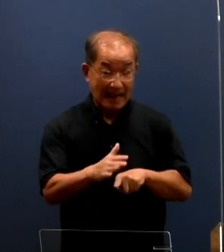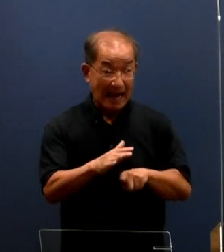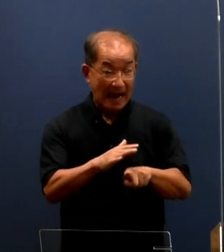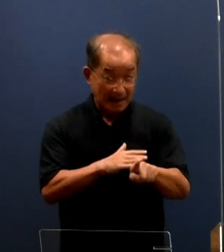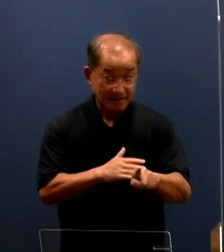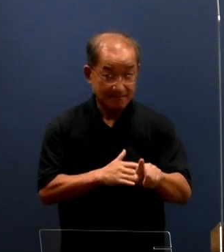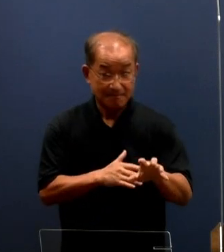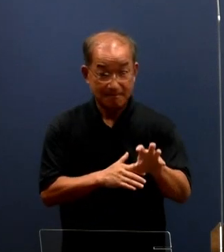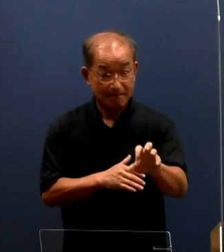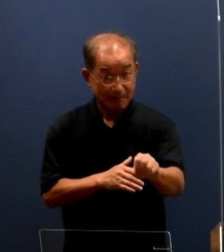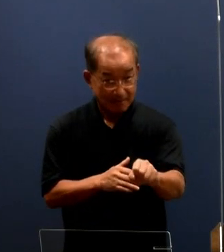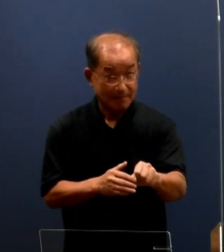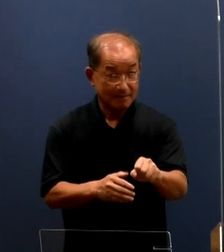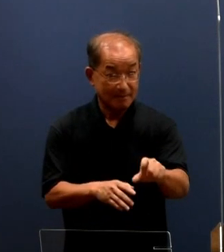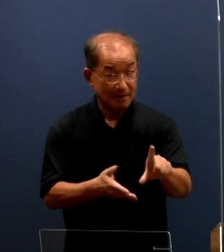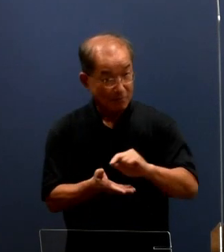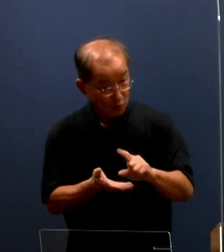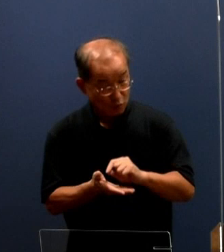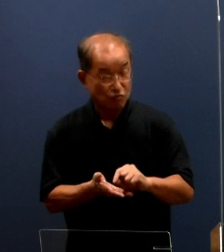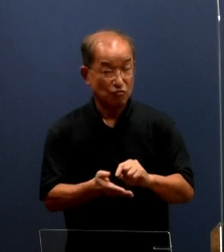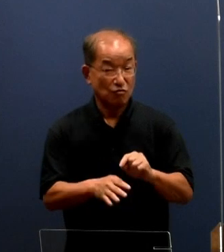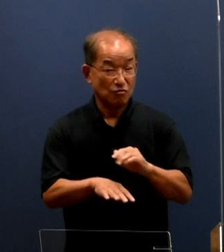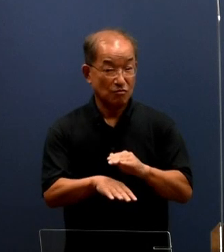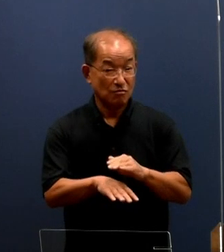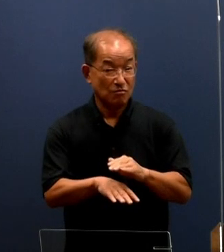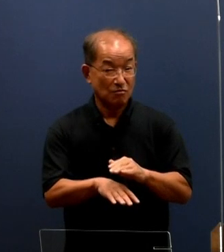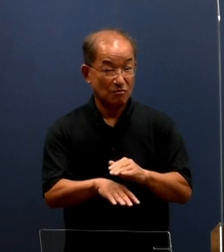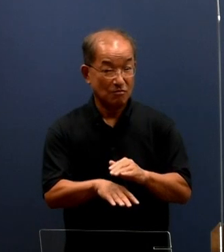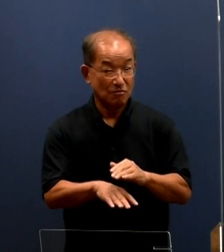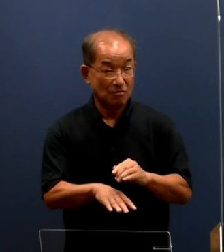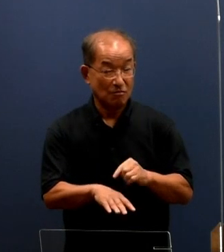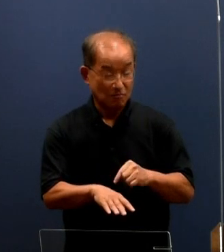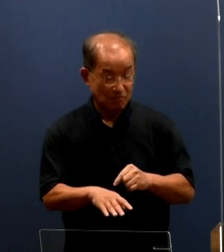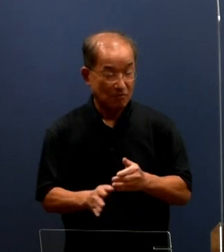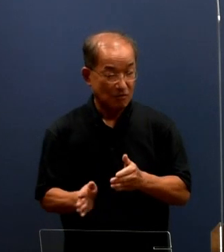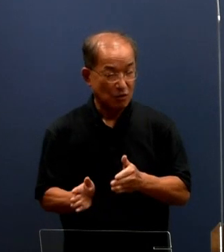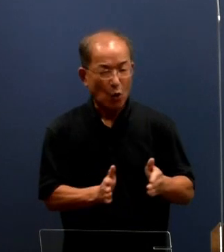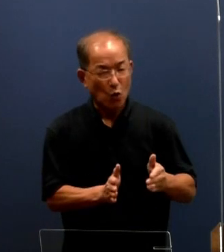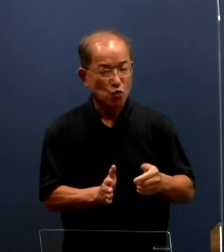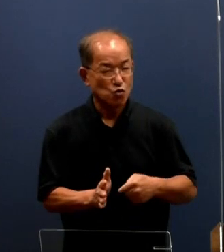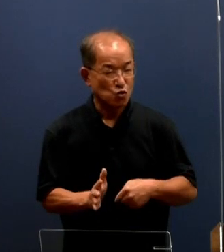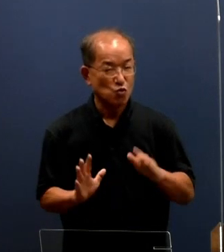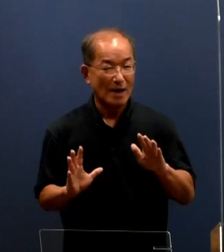は一番ないところだと思ってますので、そういった意味では人より遅れてもいいので、